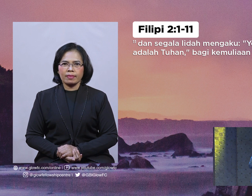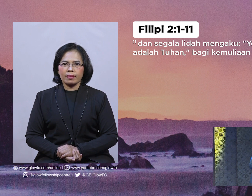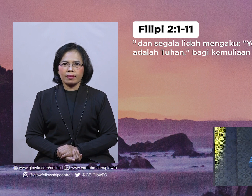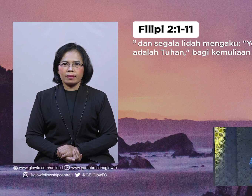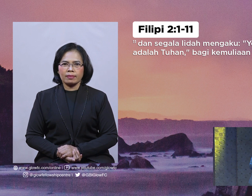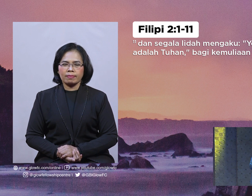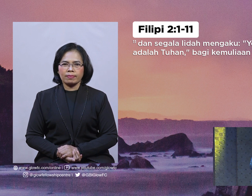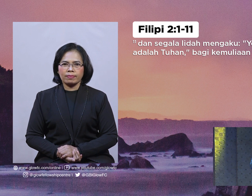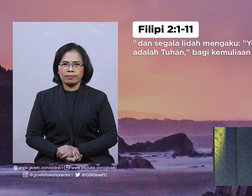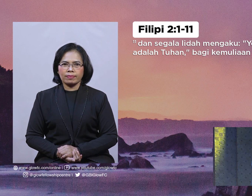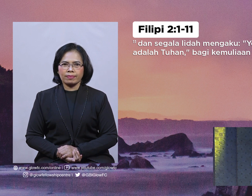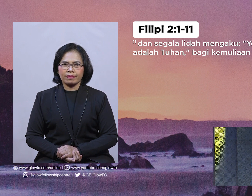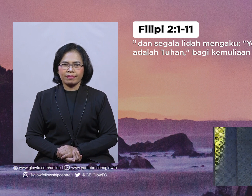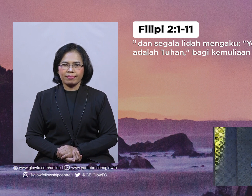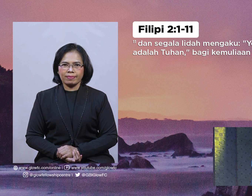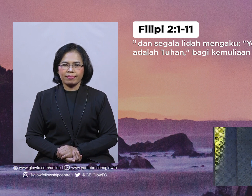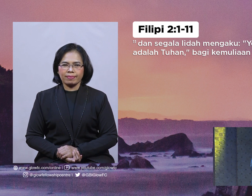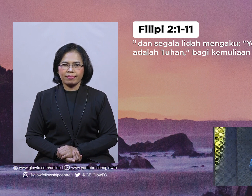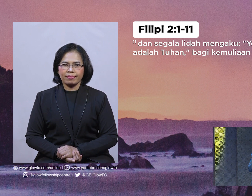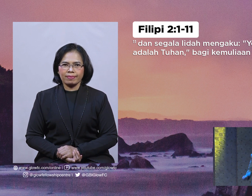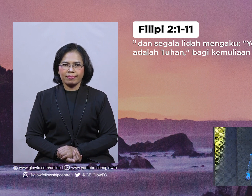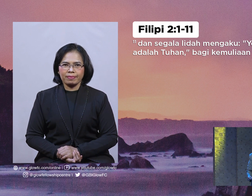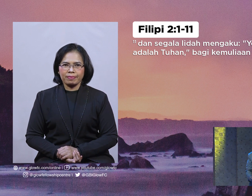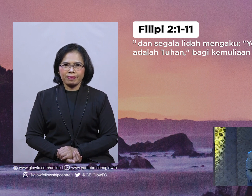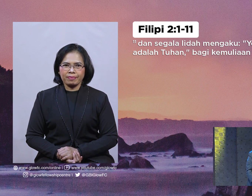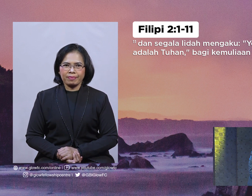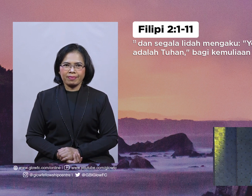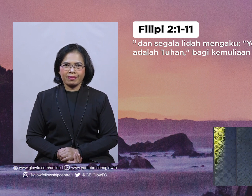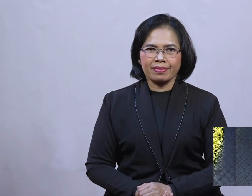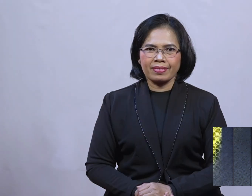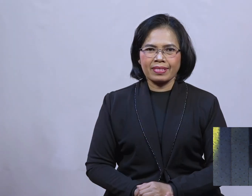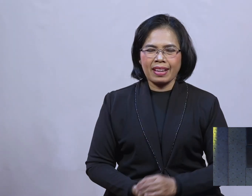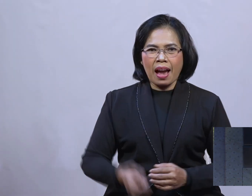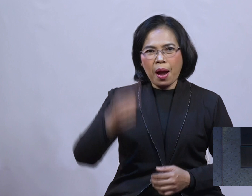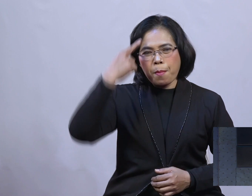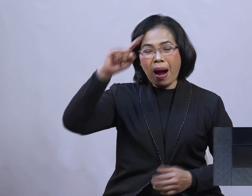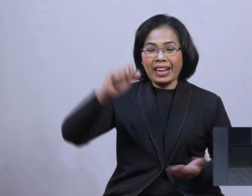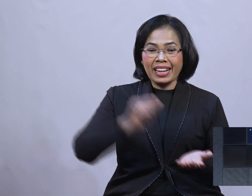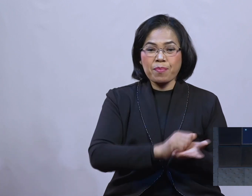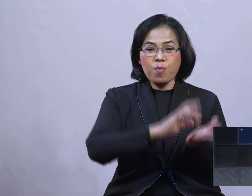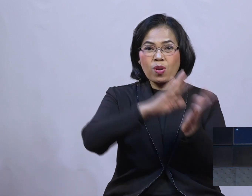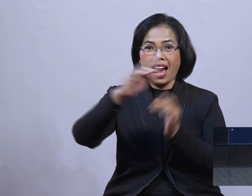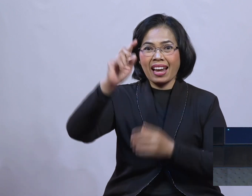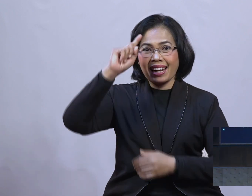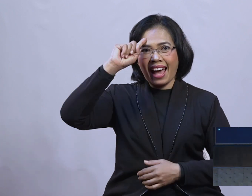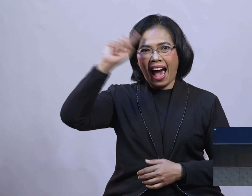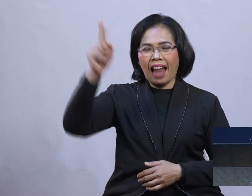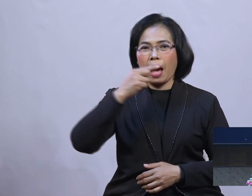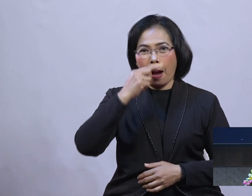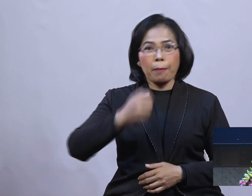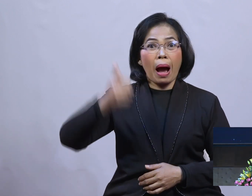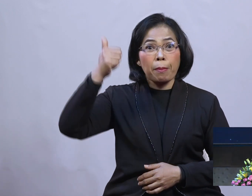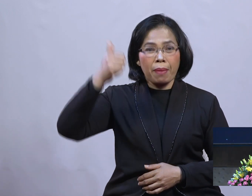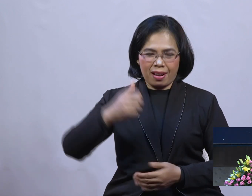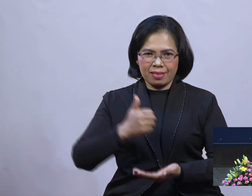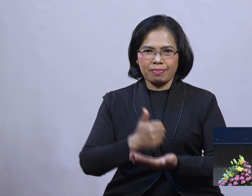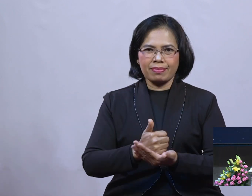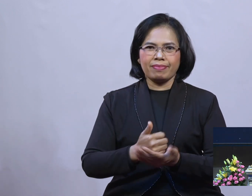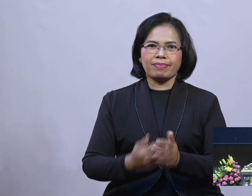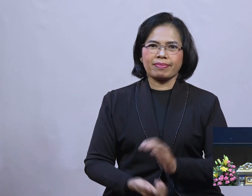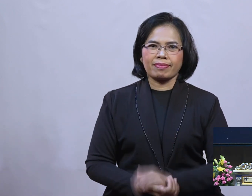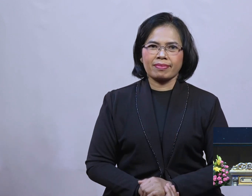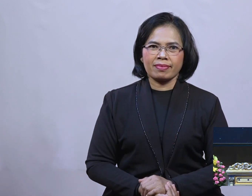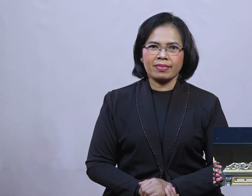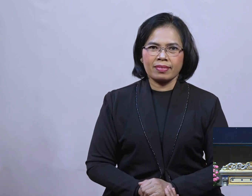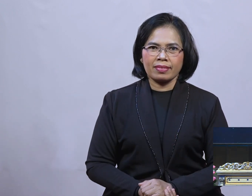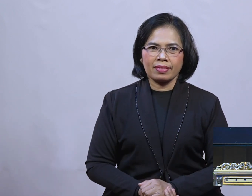uh amin Hai pagi Kemal Bapak trik uh am so excited to